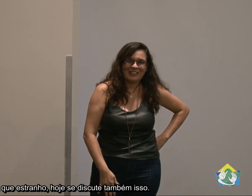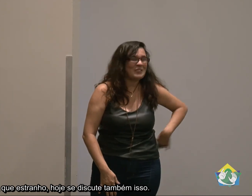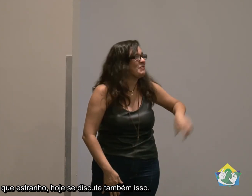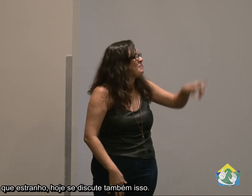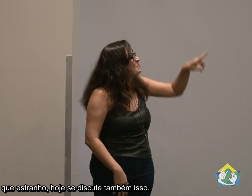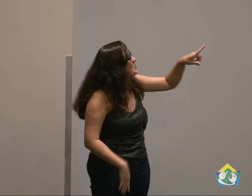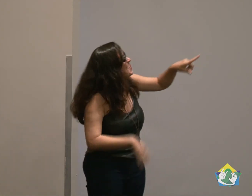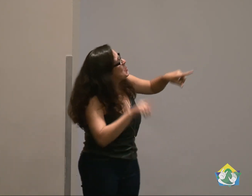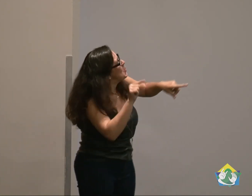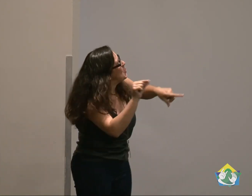isso